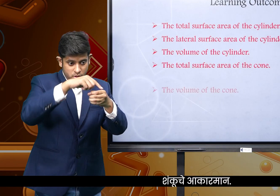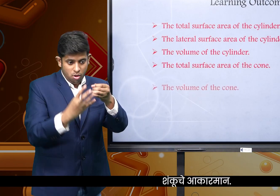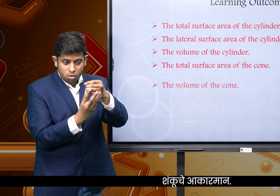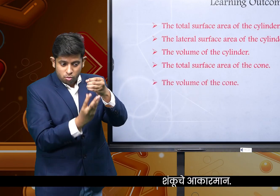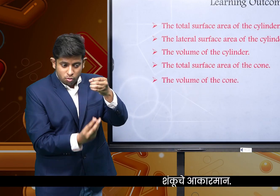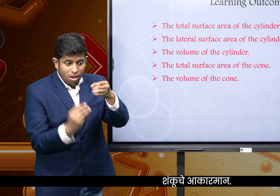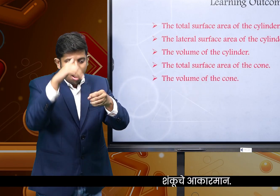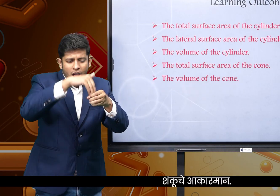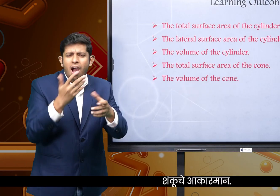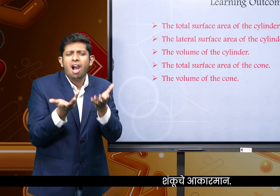शंकूचे आकारमान।